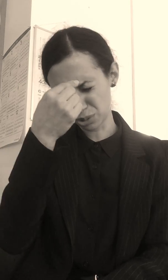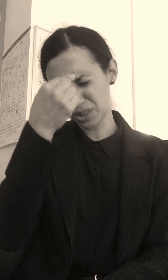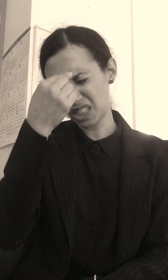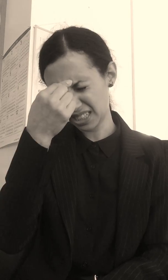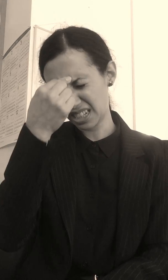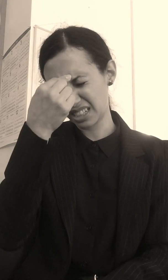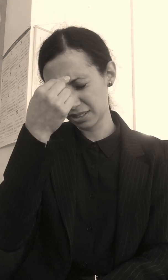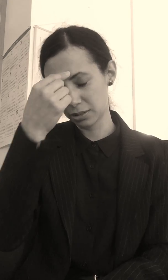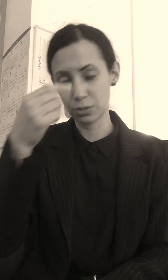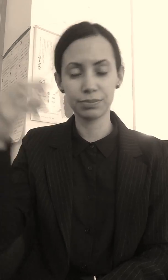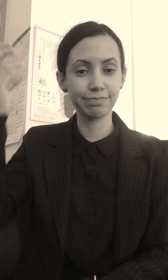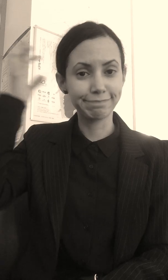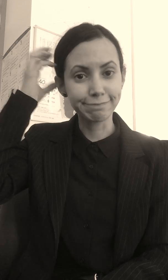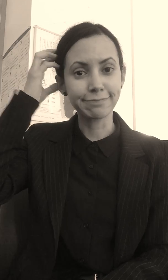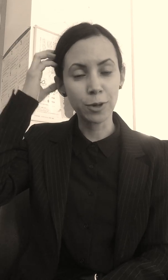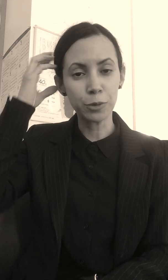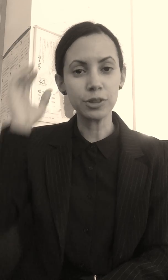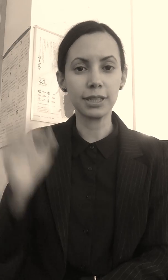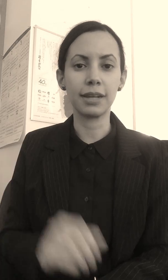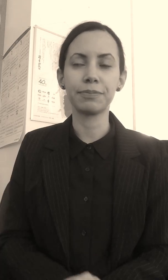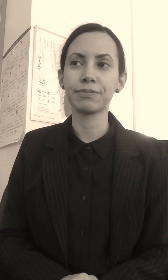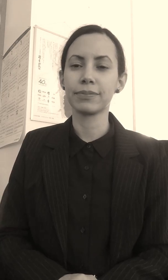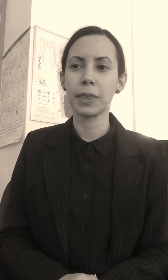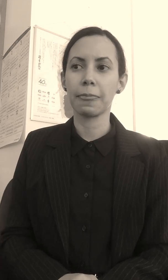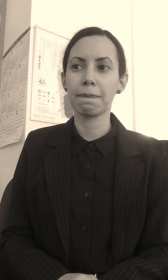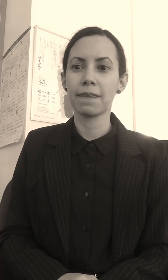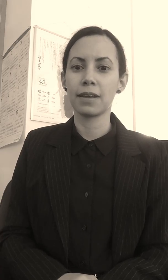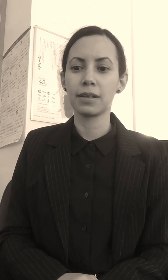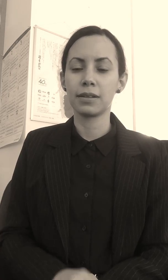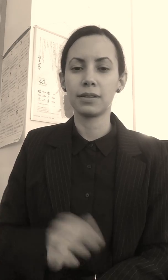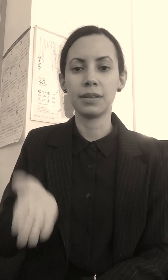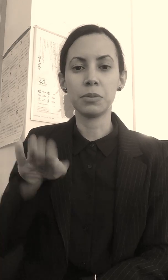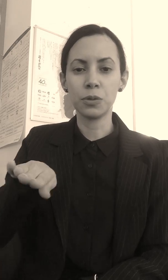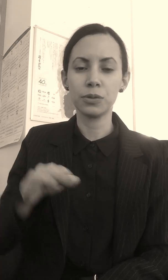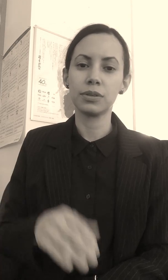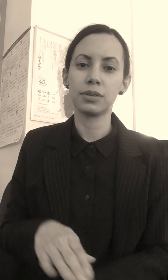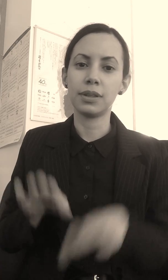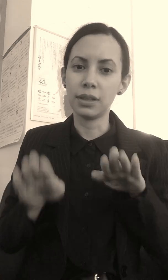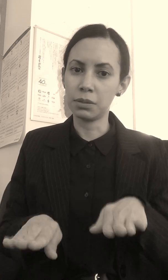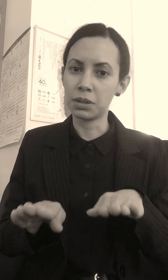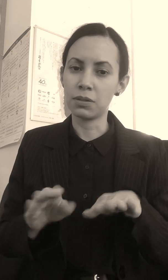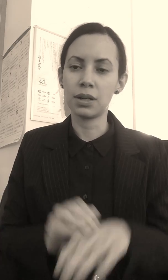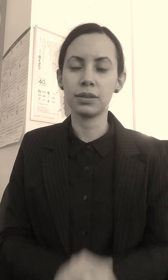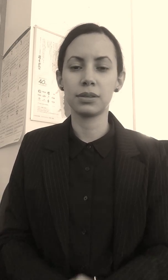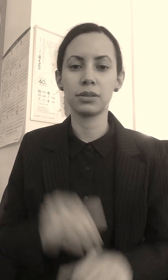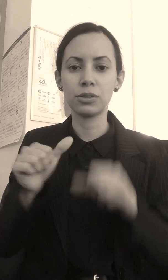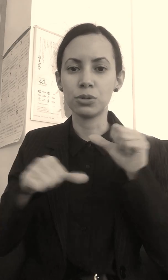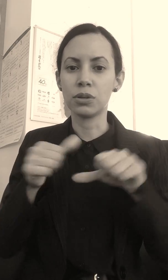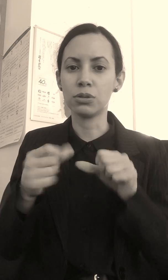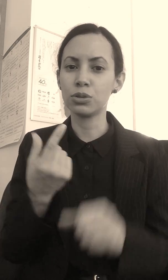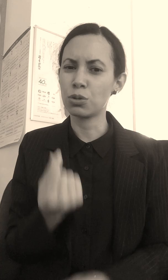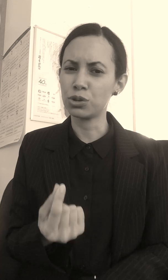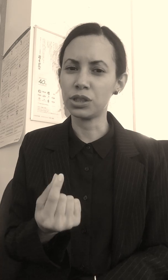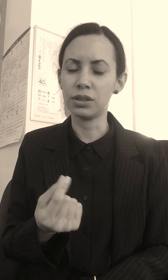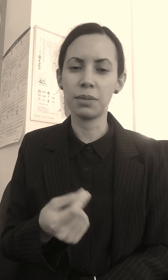申し訳ないと思ってた。でも今は手話を少しで